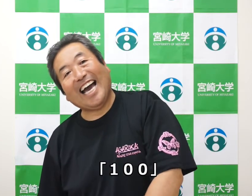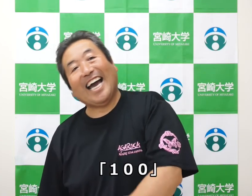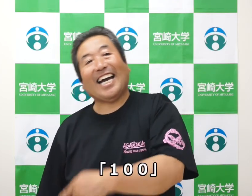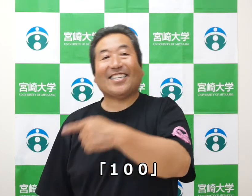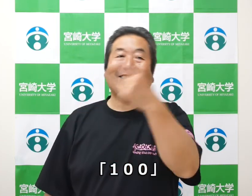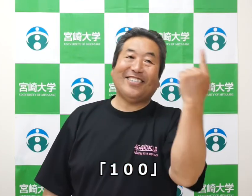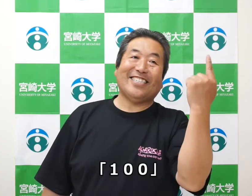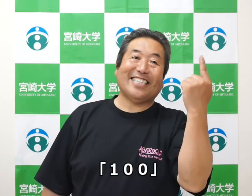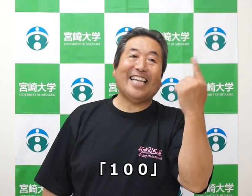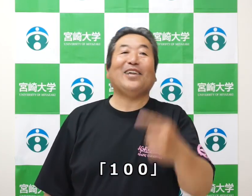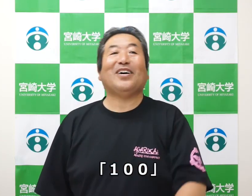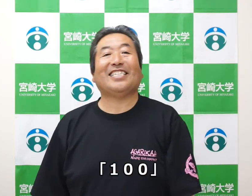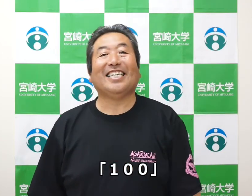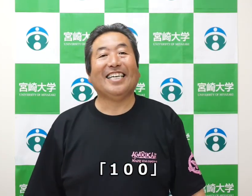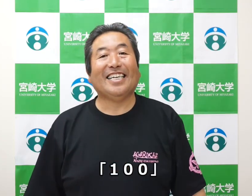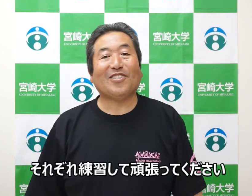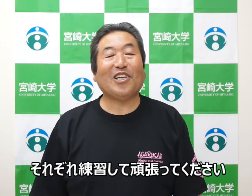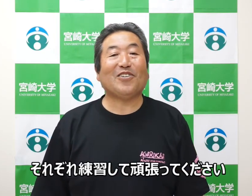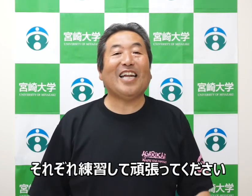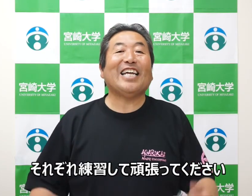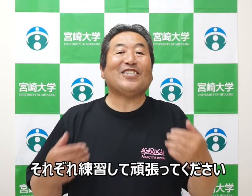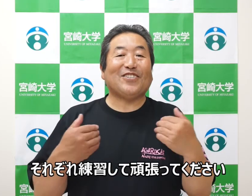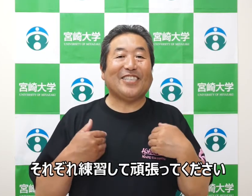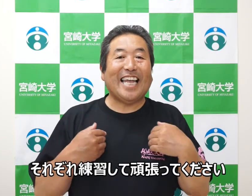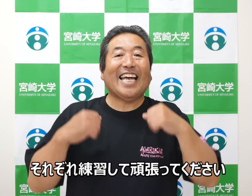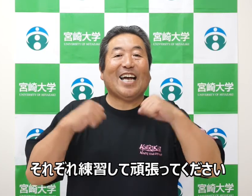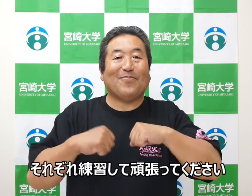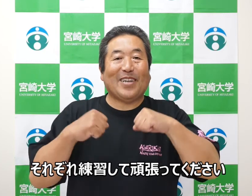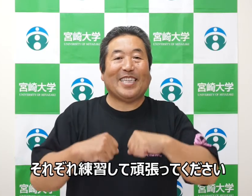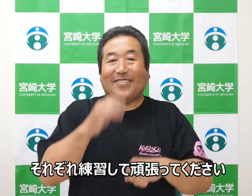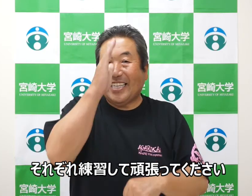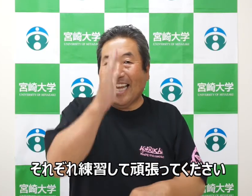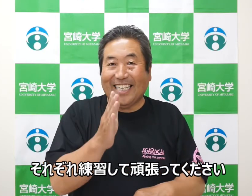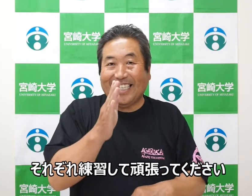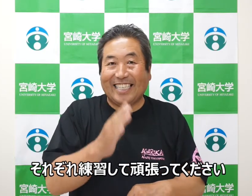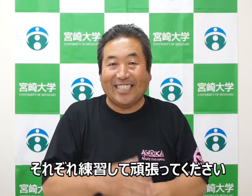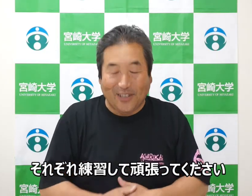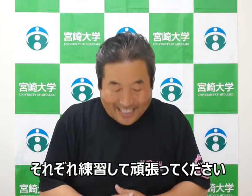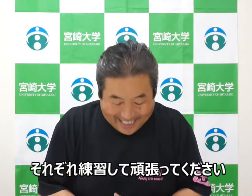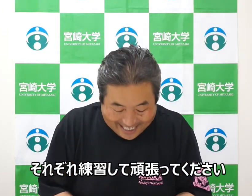100となります。それぞれ練習して頑張ってください。以上です。